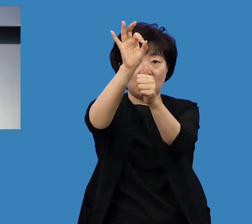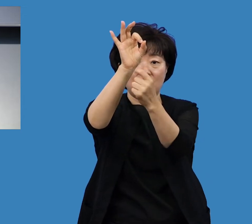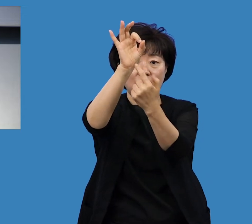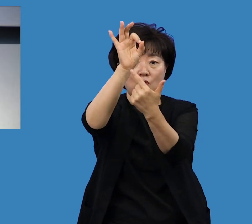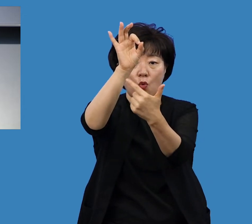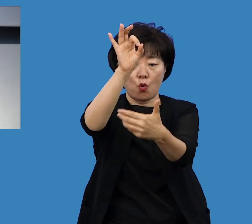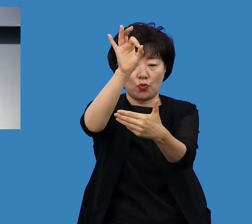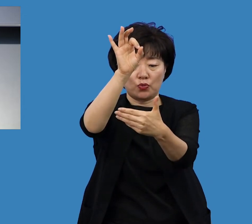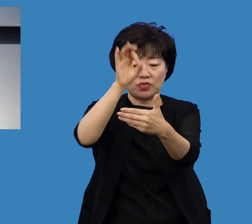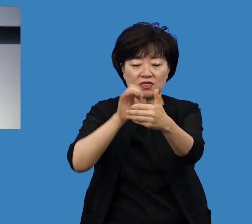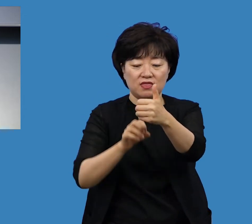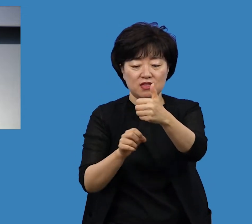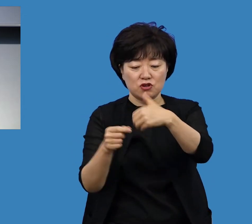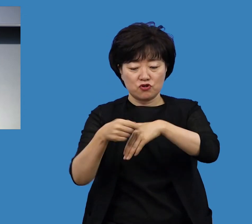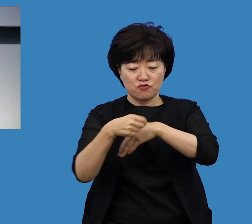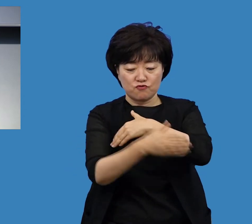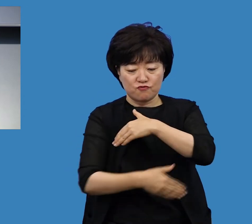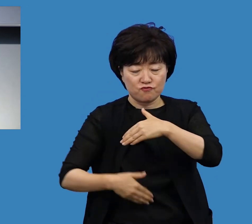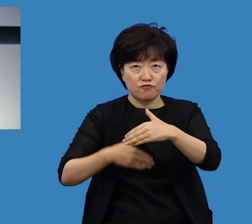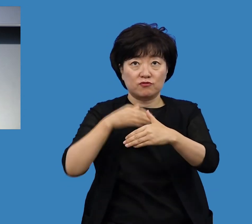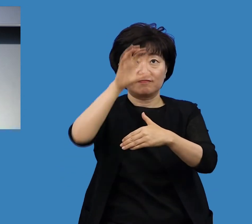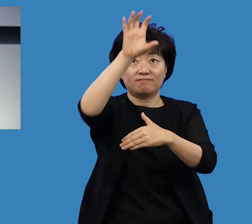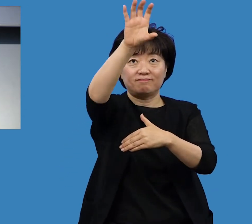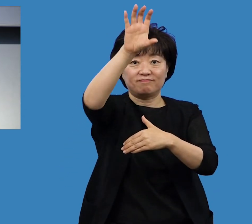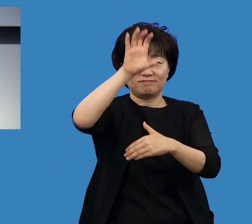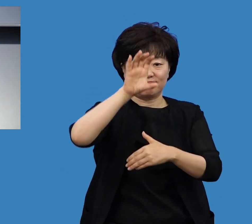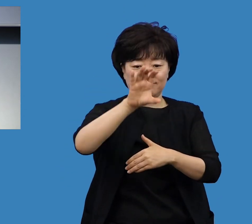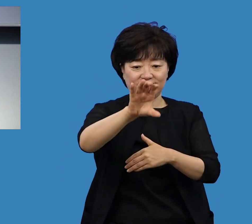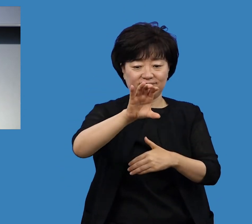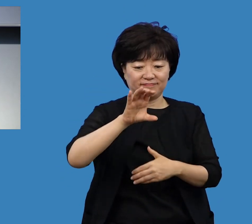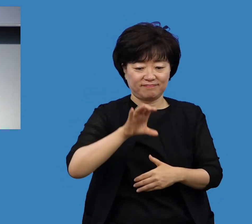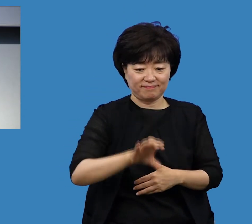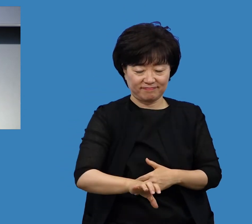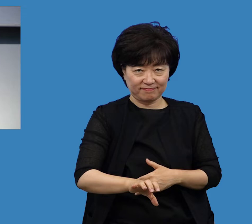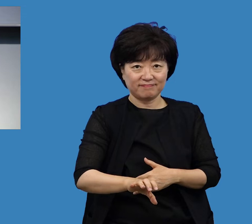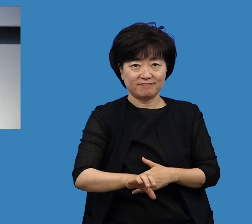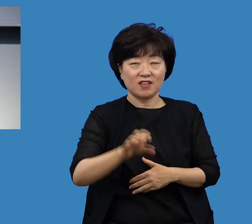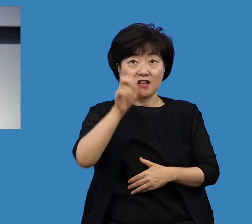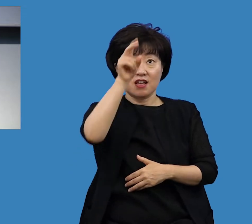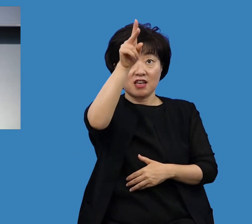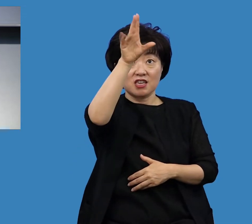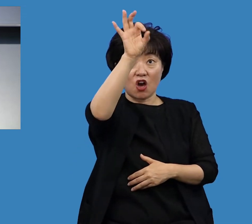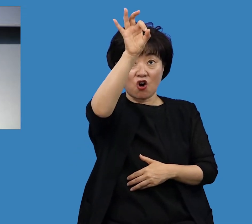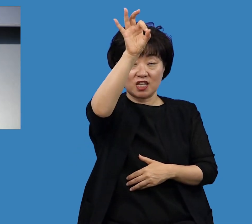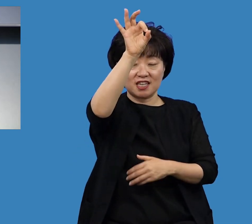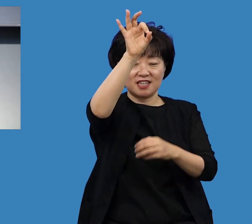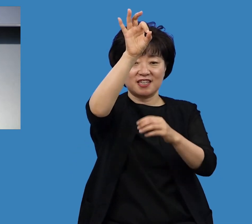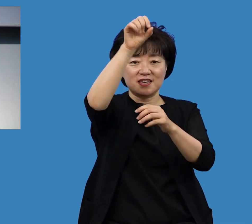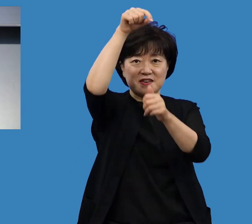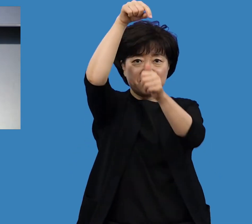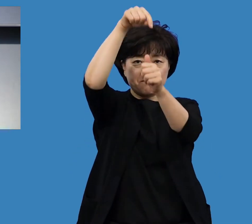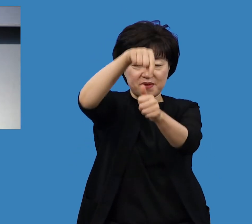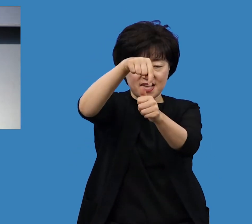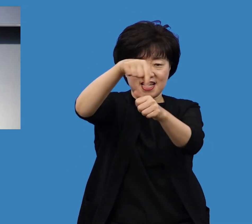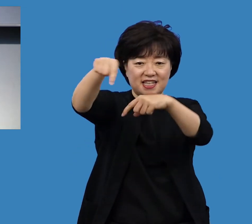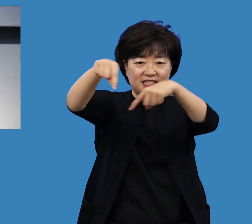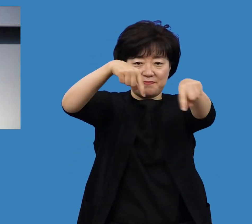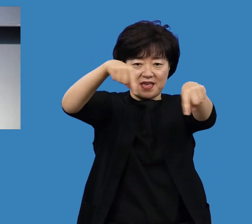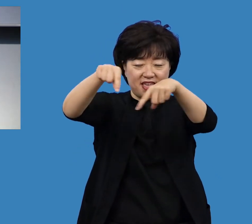어떤 영이든지 그 영이 들어오면 그 영은 이 혼과 육을 지배하기 시작합니다. 혼과 육을 지배하기